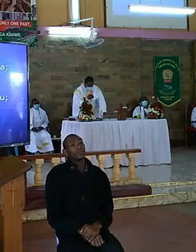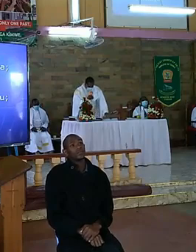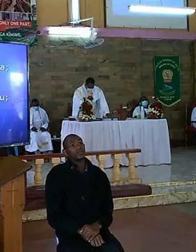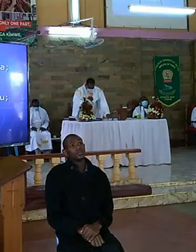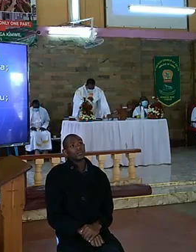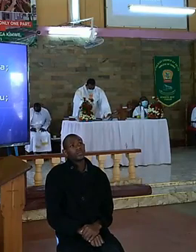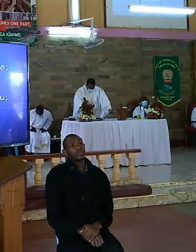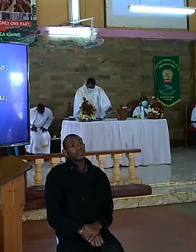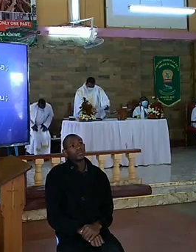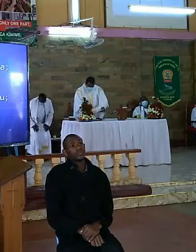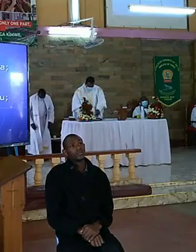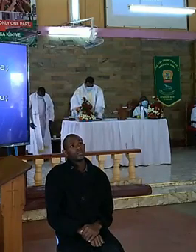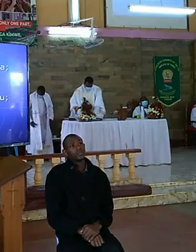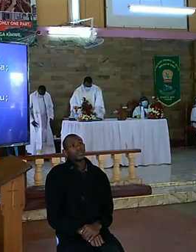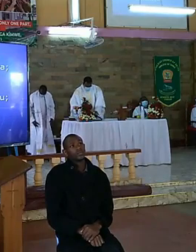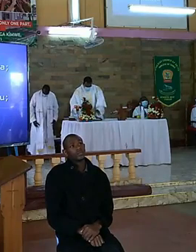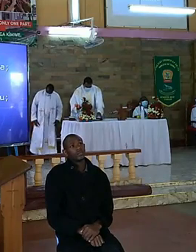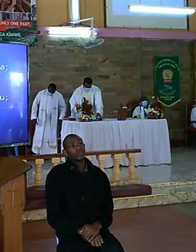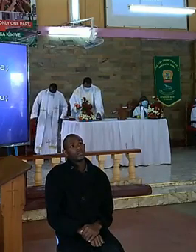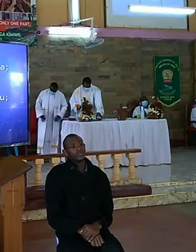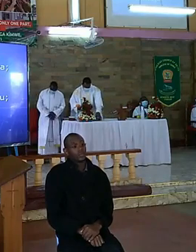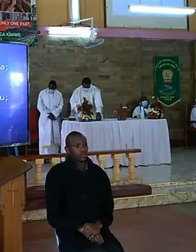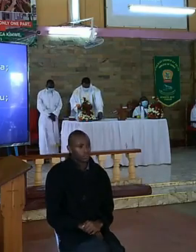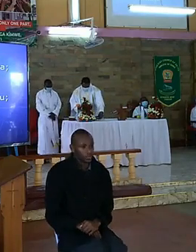rwa kũrĩkia